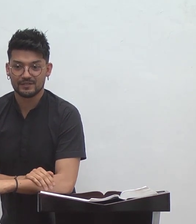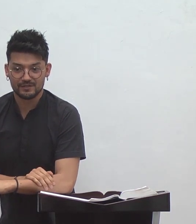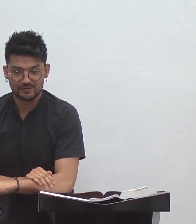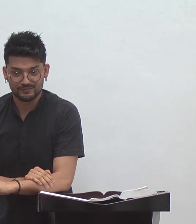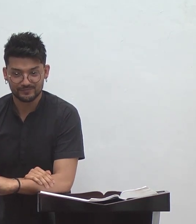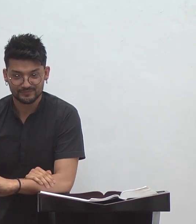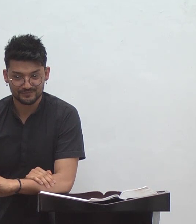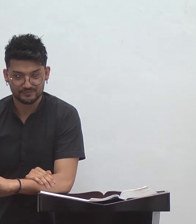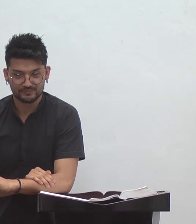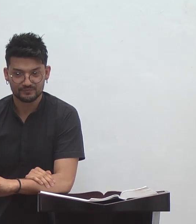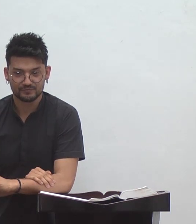El